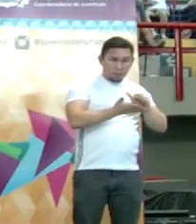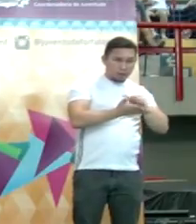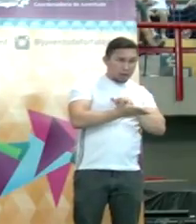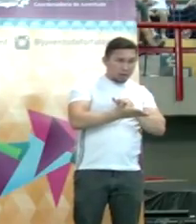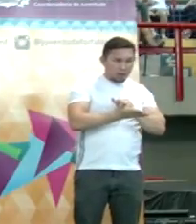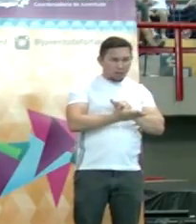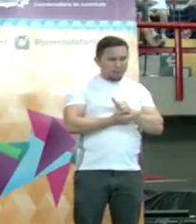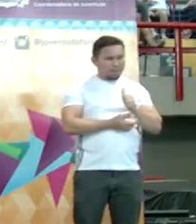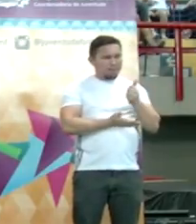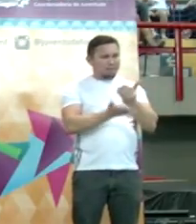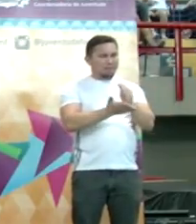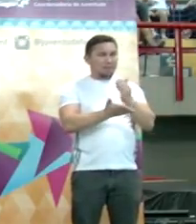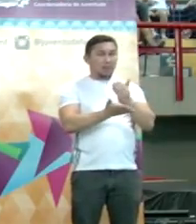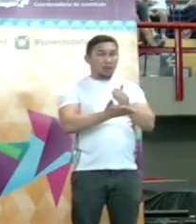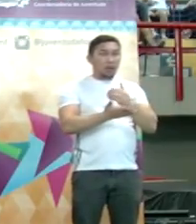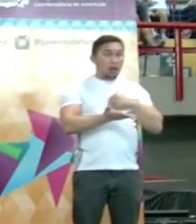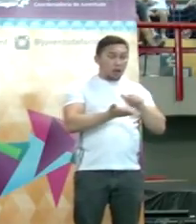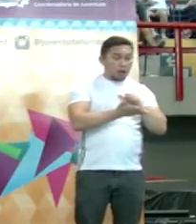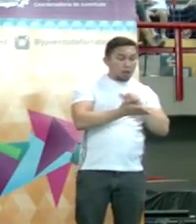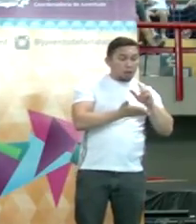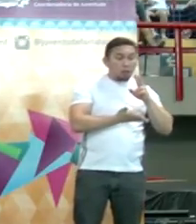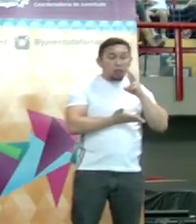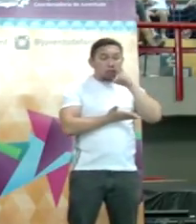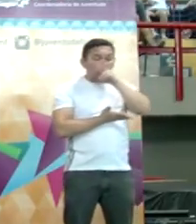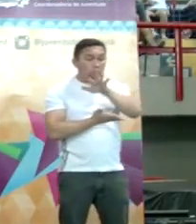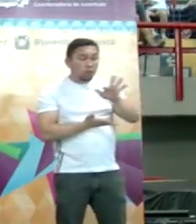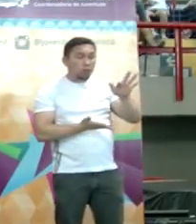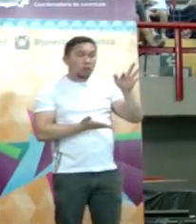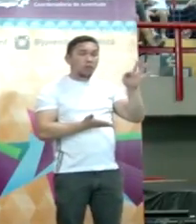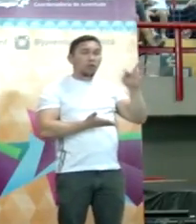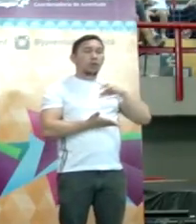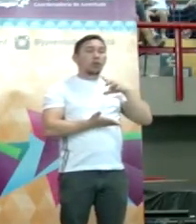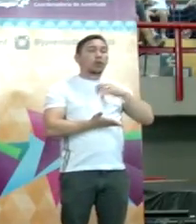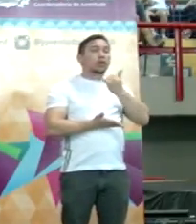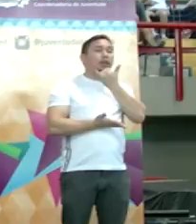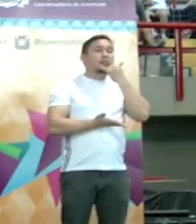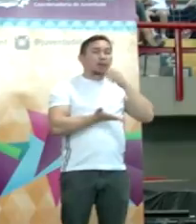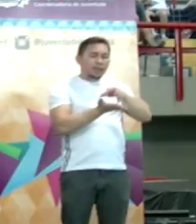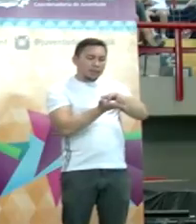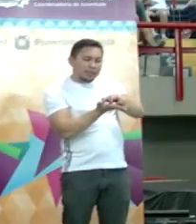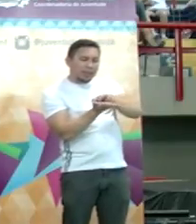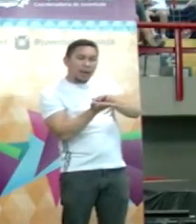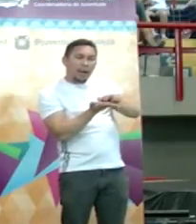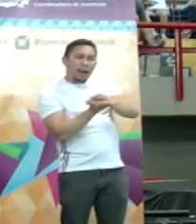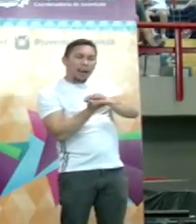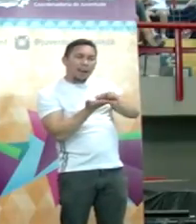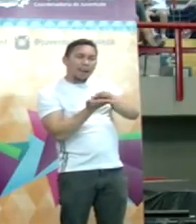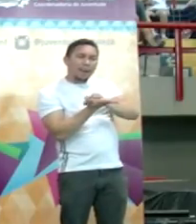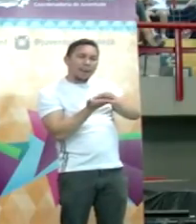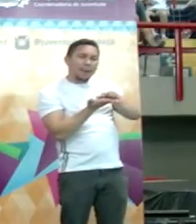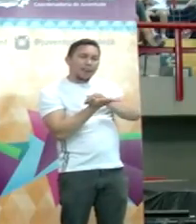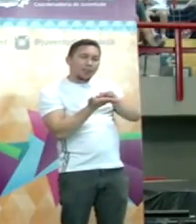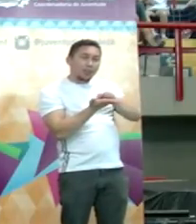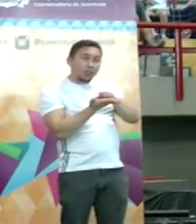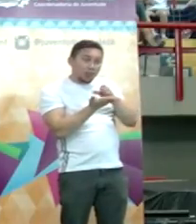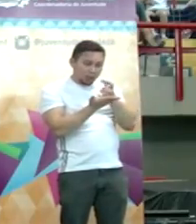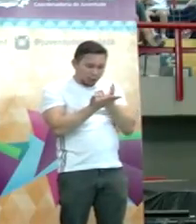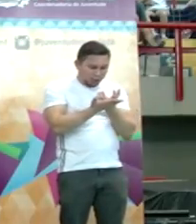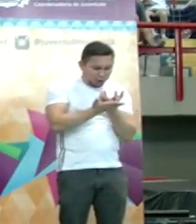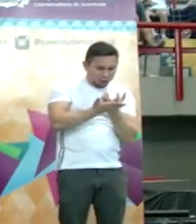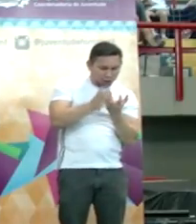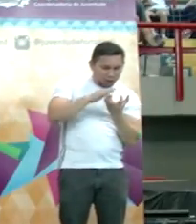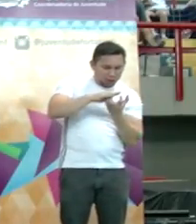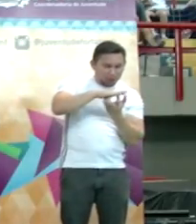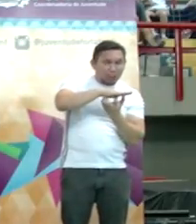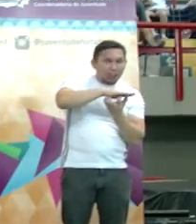atrito. Não, a força de atrito depende da rugosidade. Quanto mais rugoso for